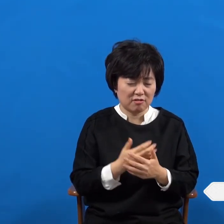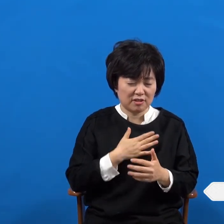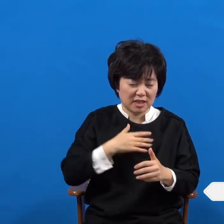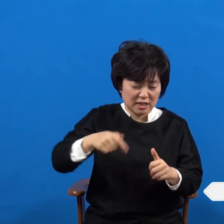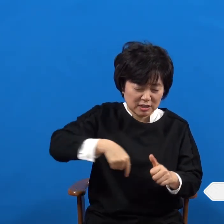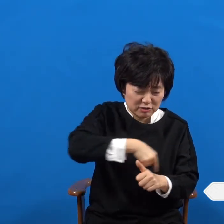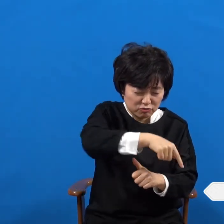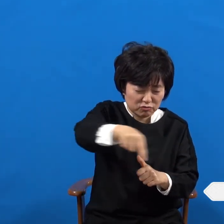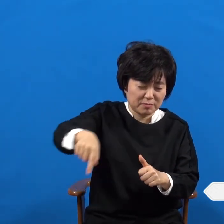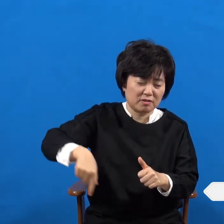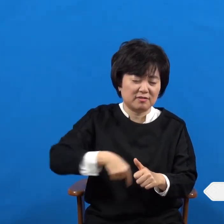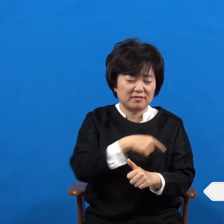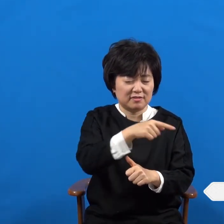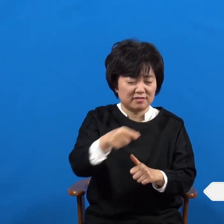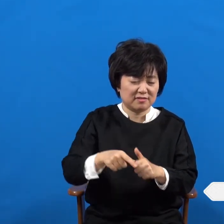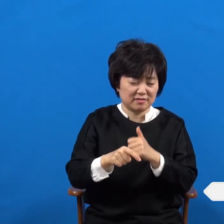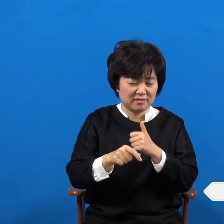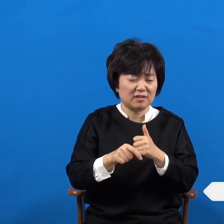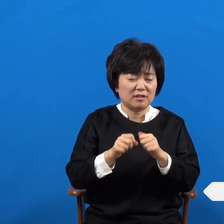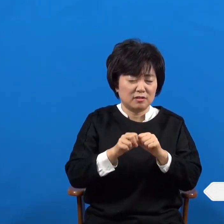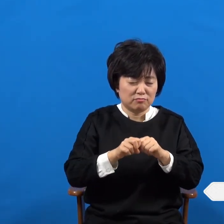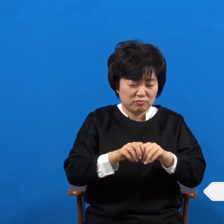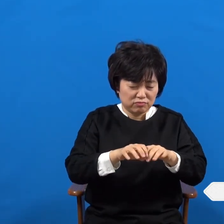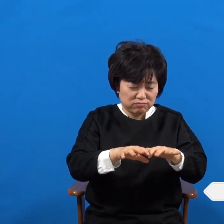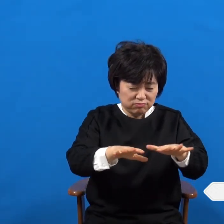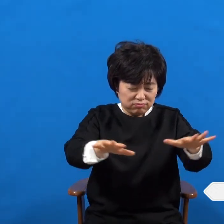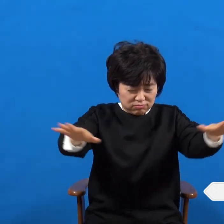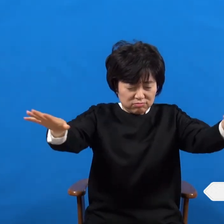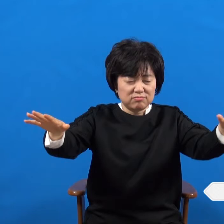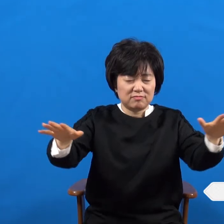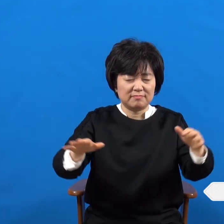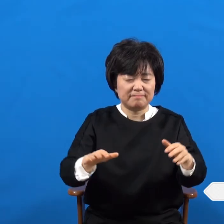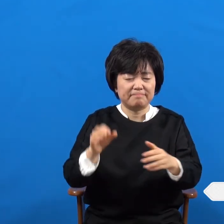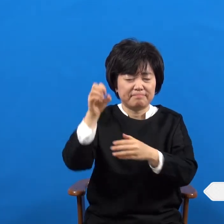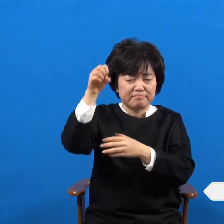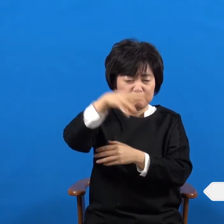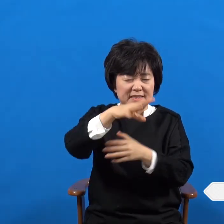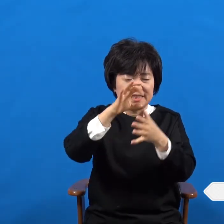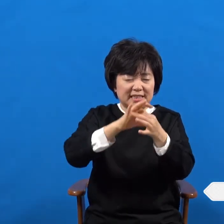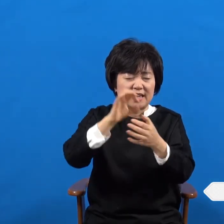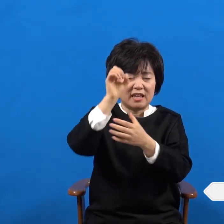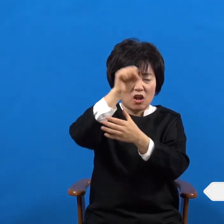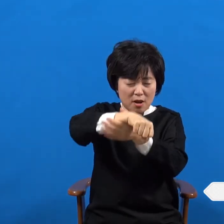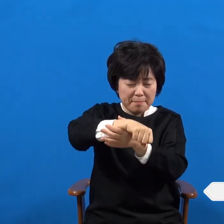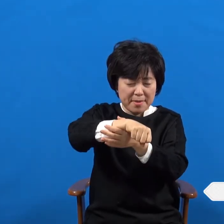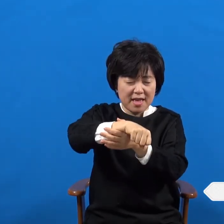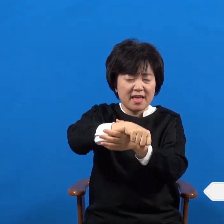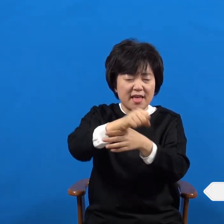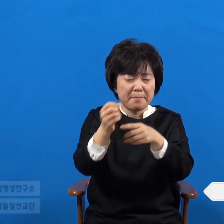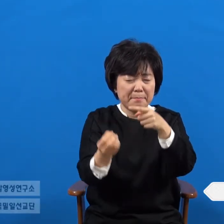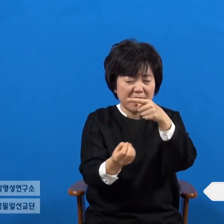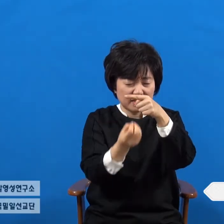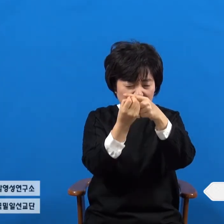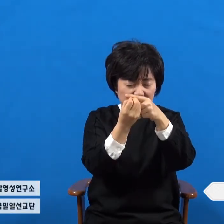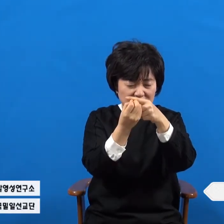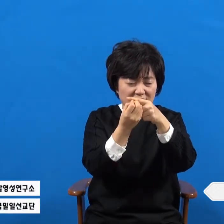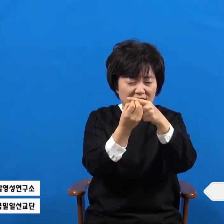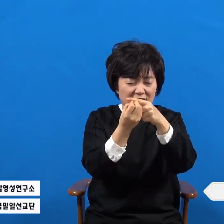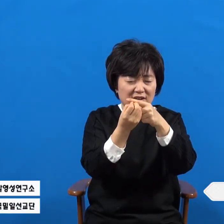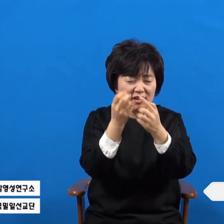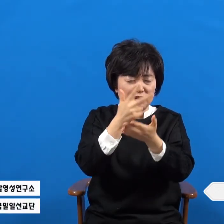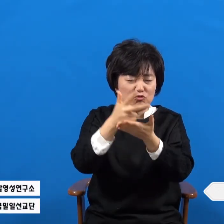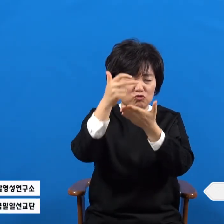주변부터 시작하는 빛의 열매가 맺어져 주의 빛이 빛나는 이